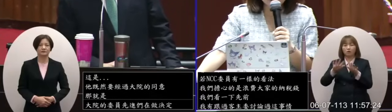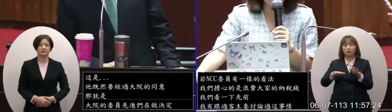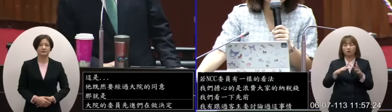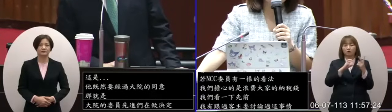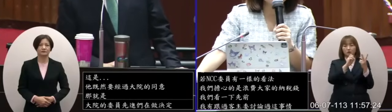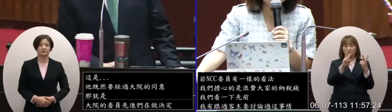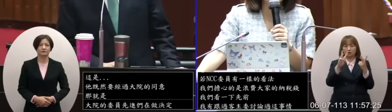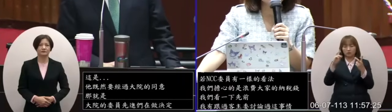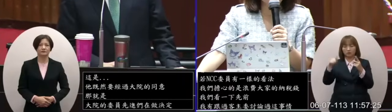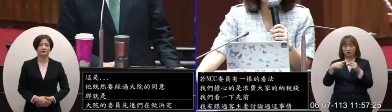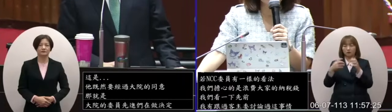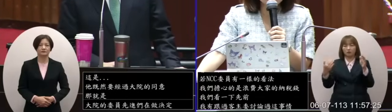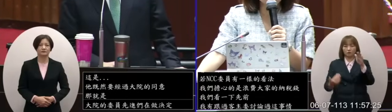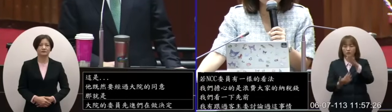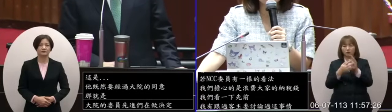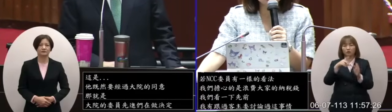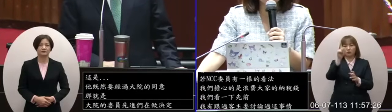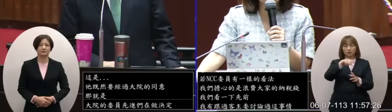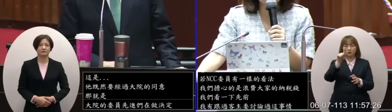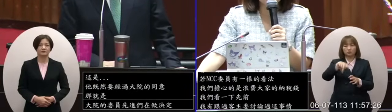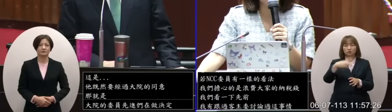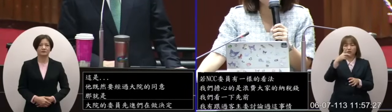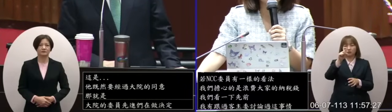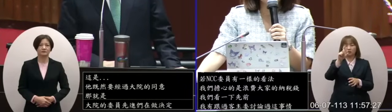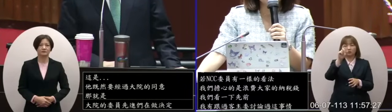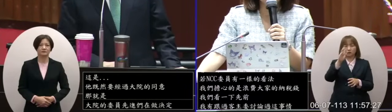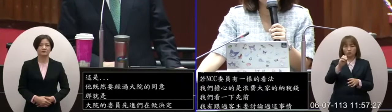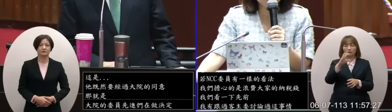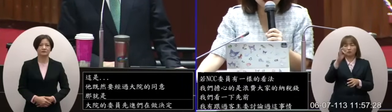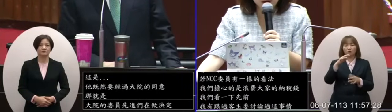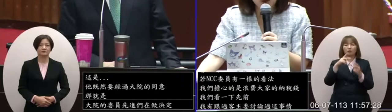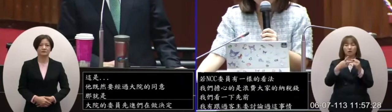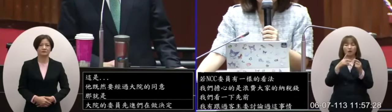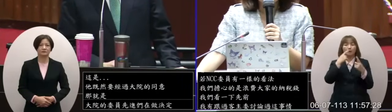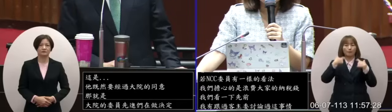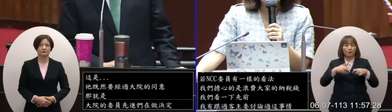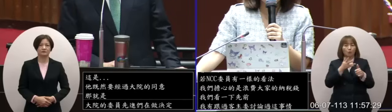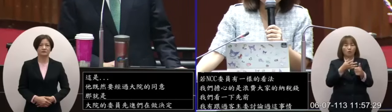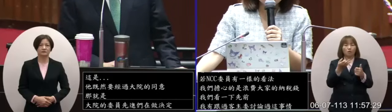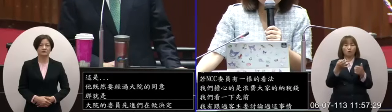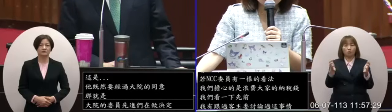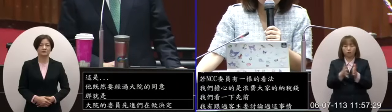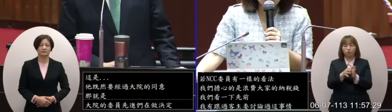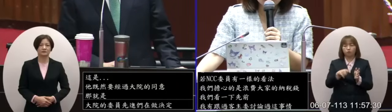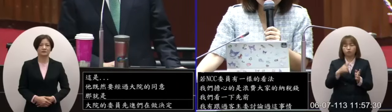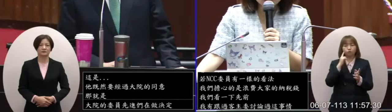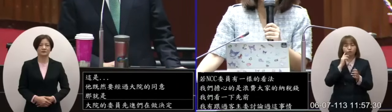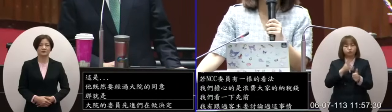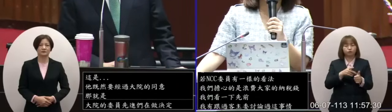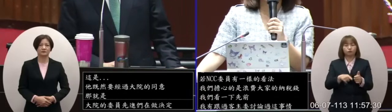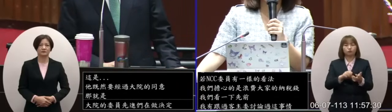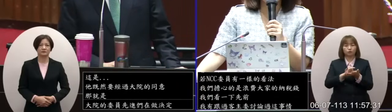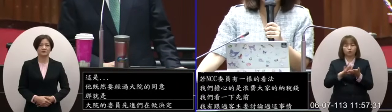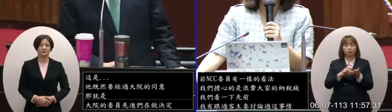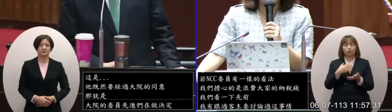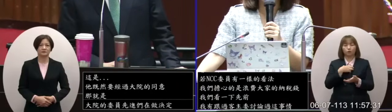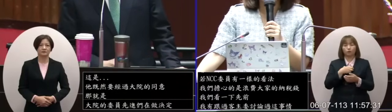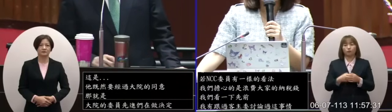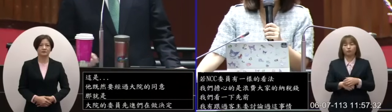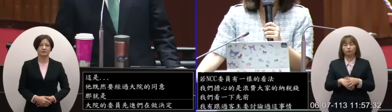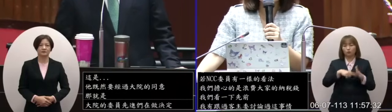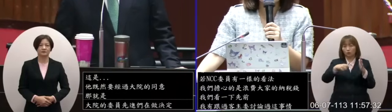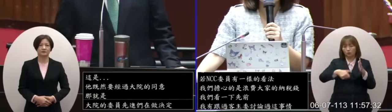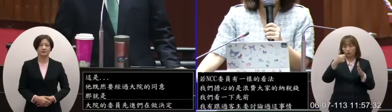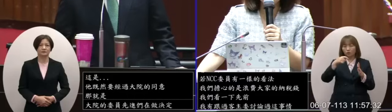编列了高达1310万的诉讼费跟法律咨询费用。那我想要请问一下我们的院